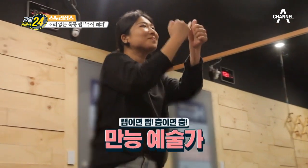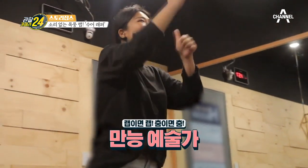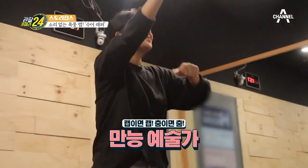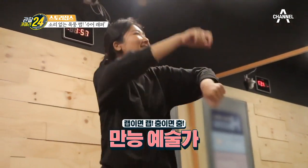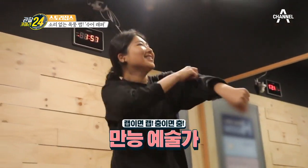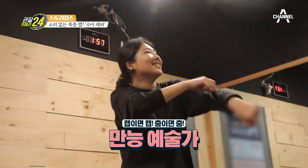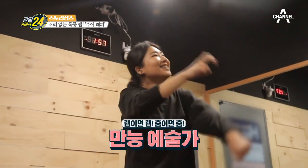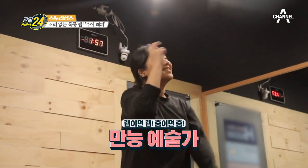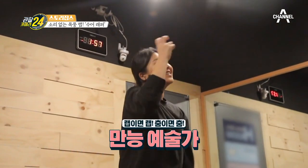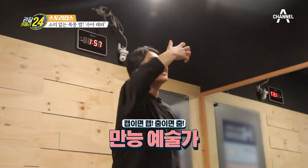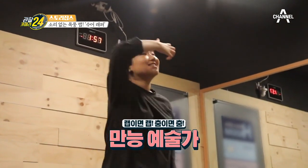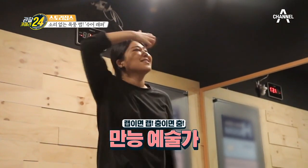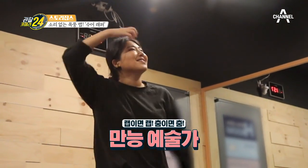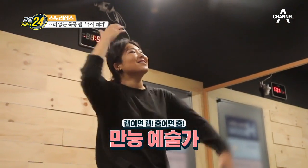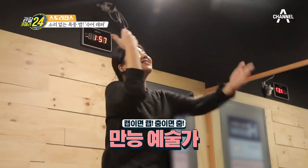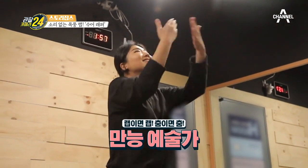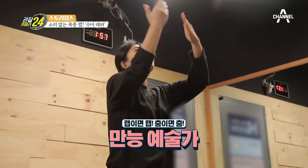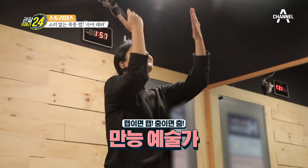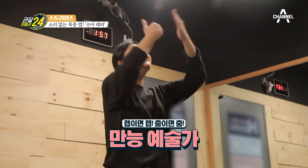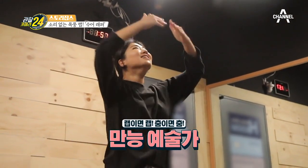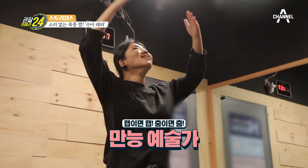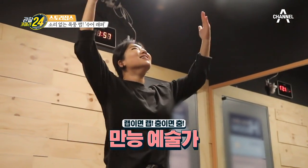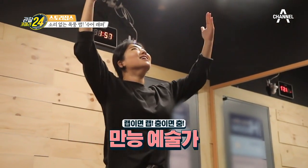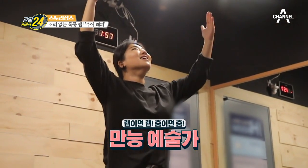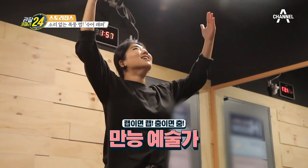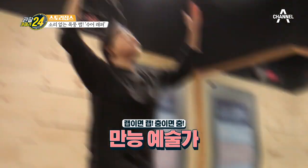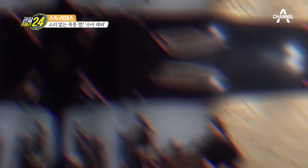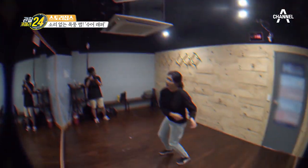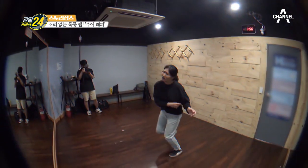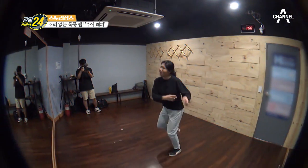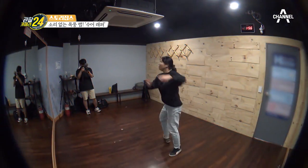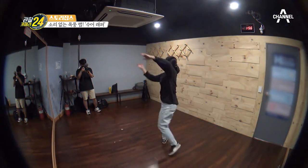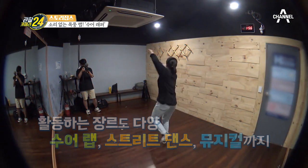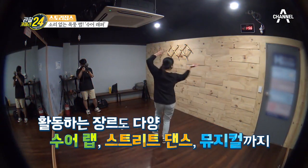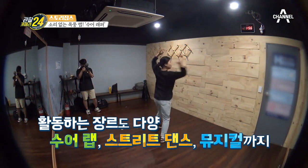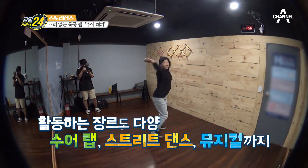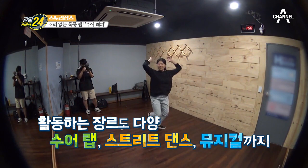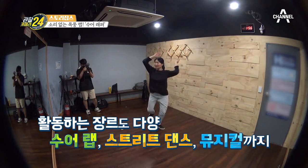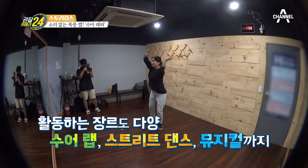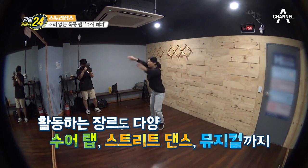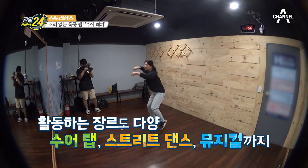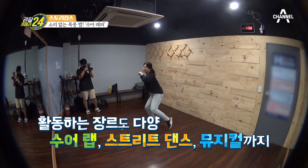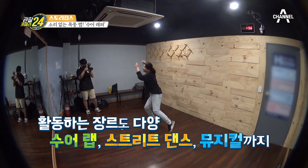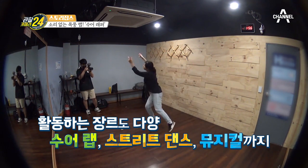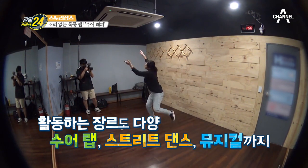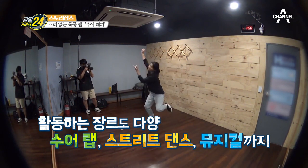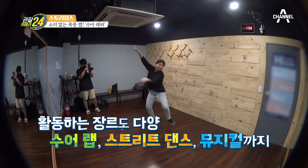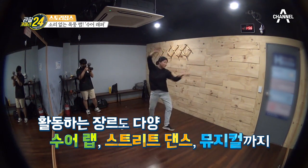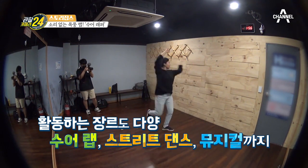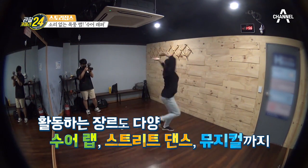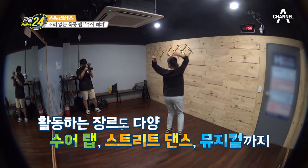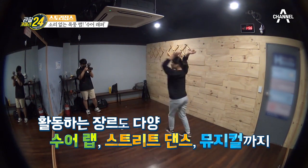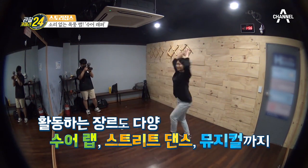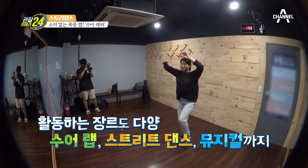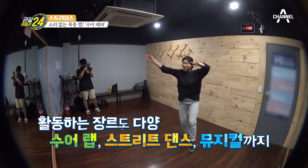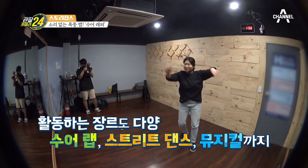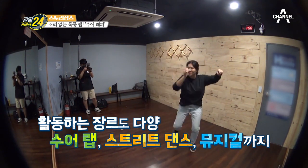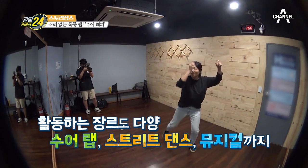힙합은 물론 스트릿댄스 성녀. 뮤지컬 안무의 방송 댄스까지 못 추는